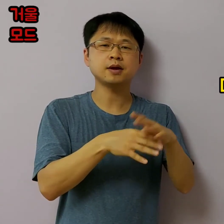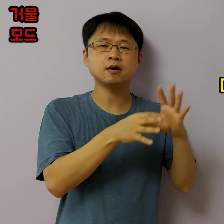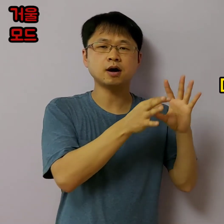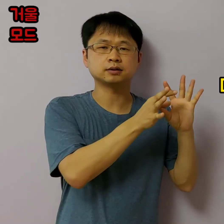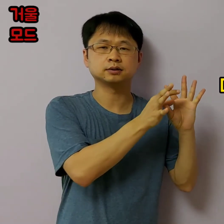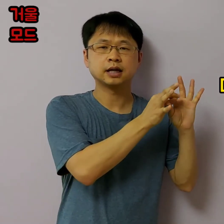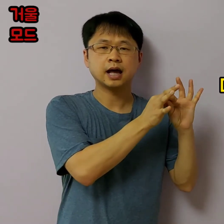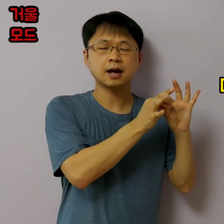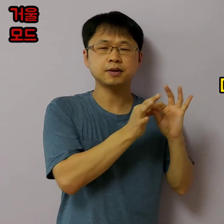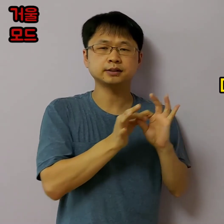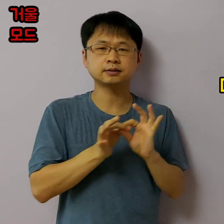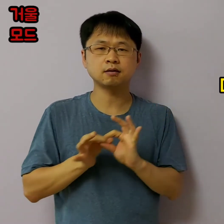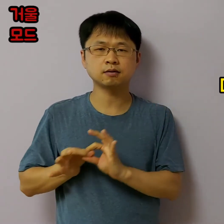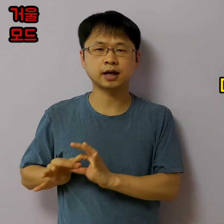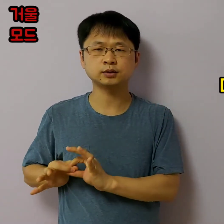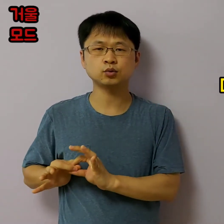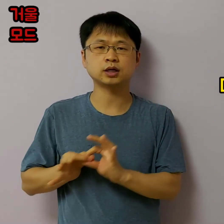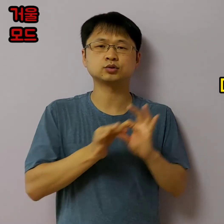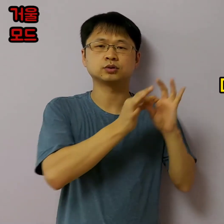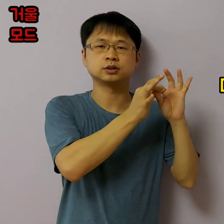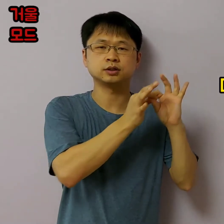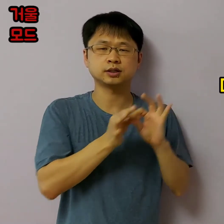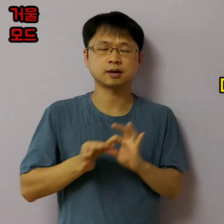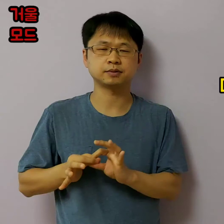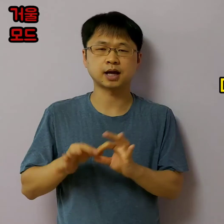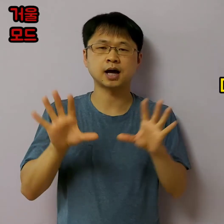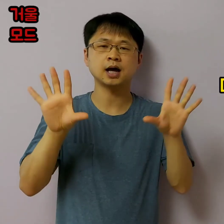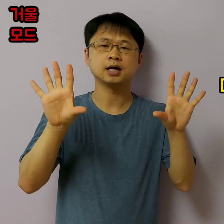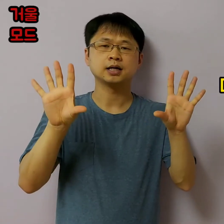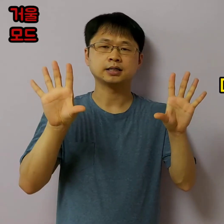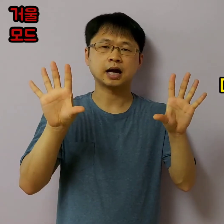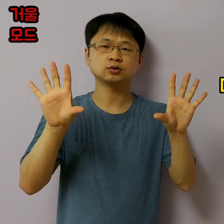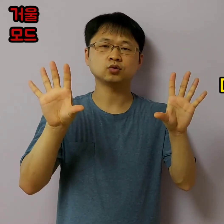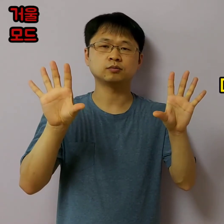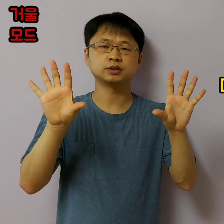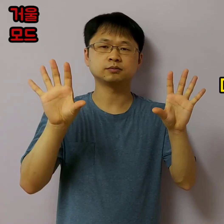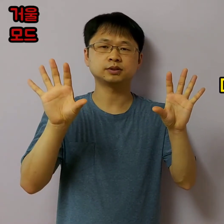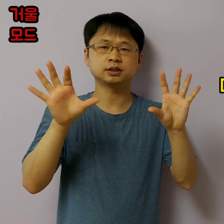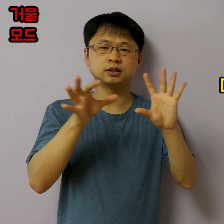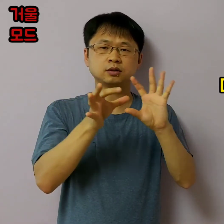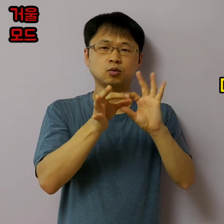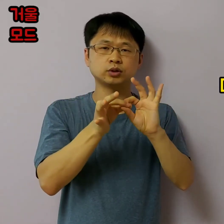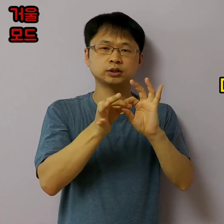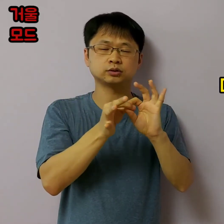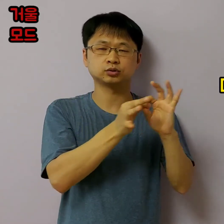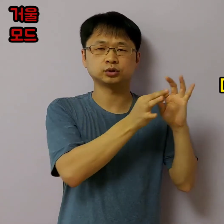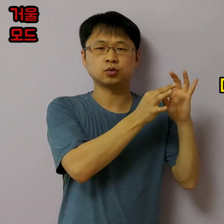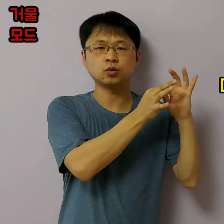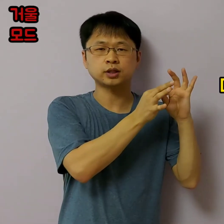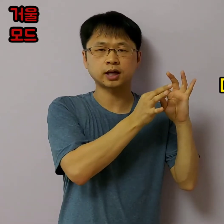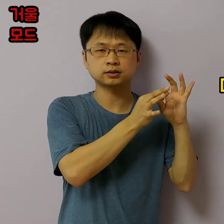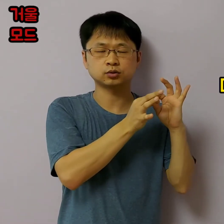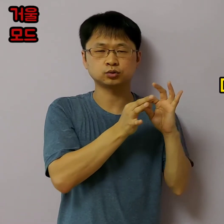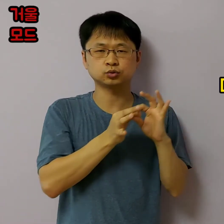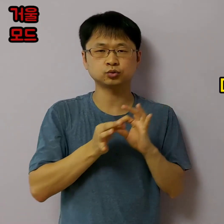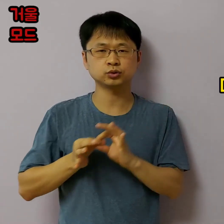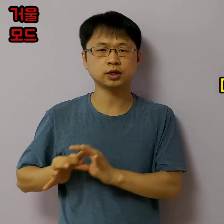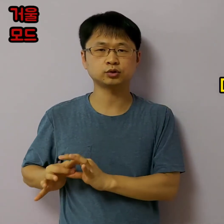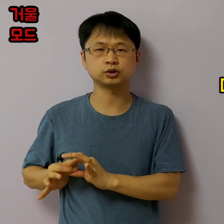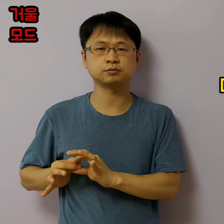하며 하면서 계속이라는 수는 이렇게 합니다. 양손 엄지검지를 고리 지어주시고 대각선으로 쭉